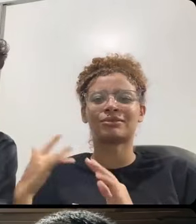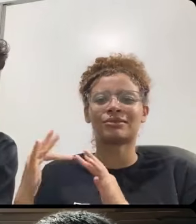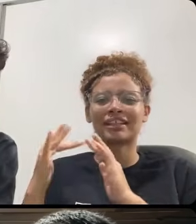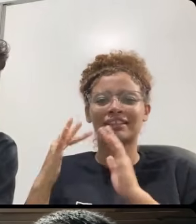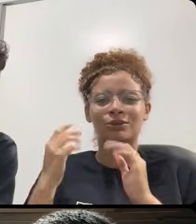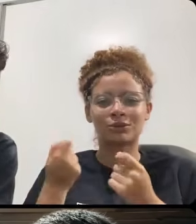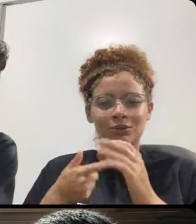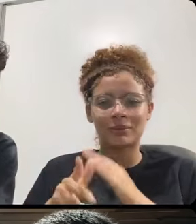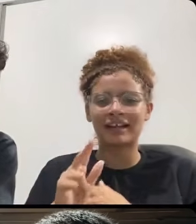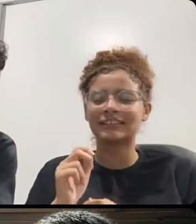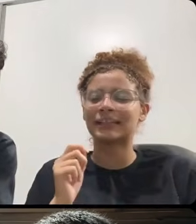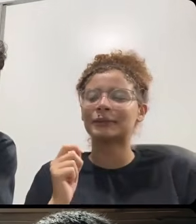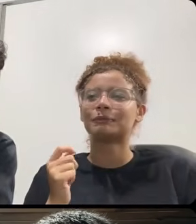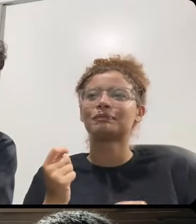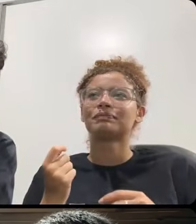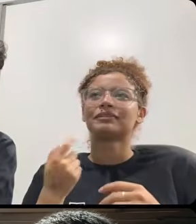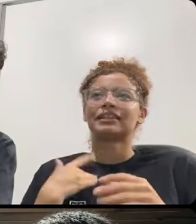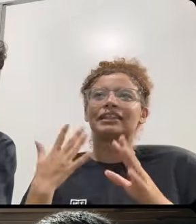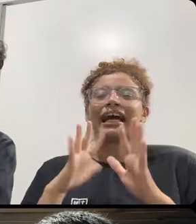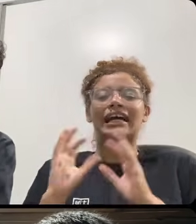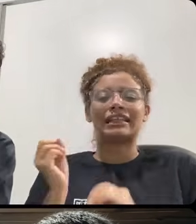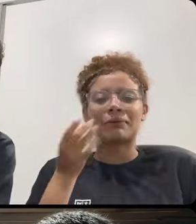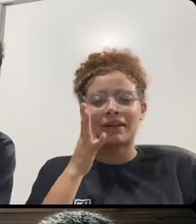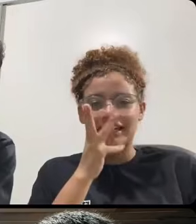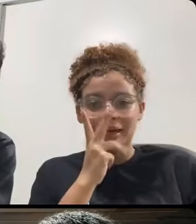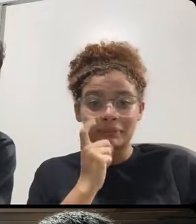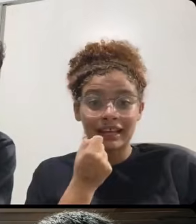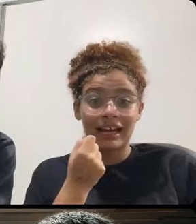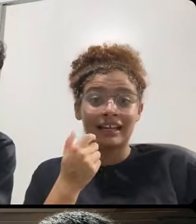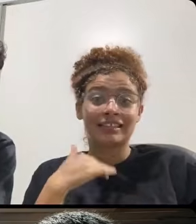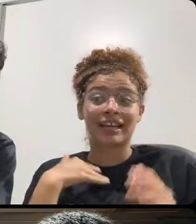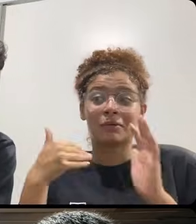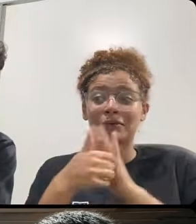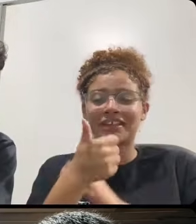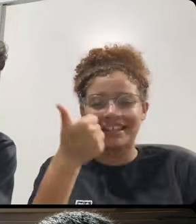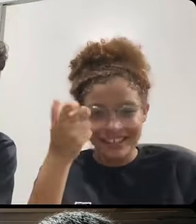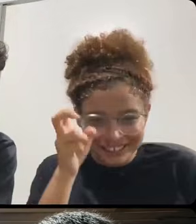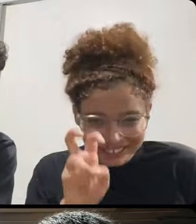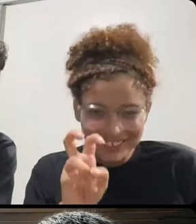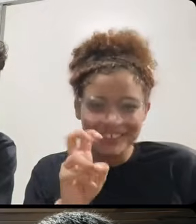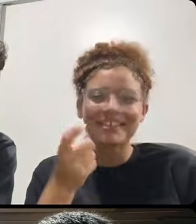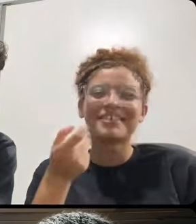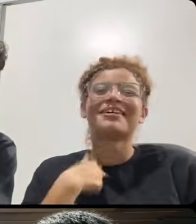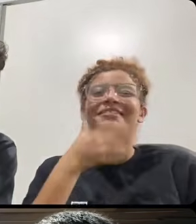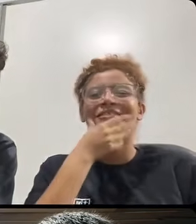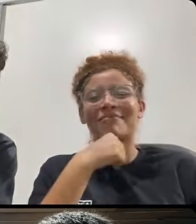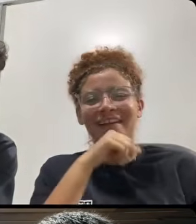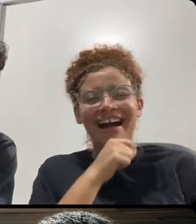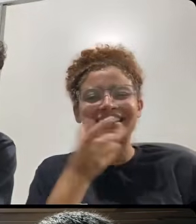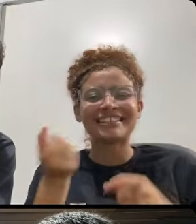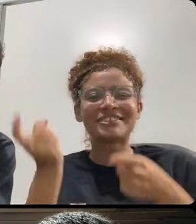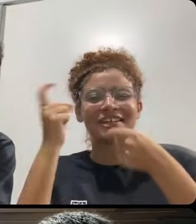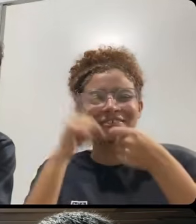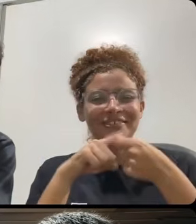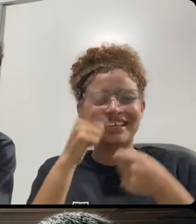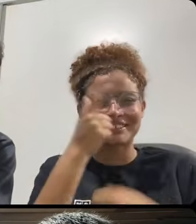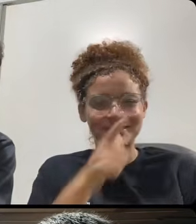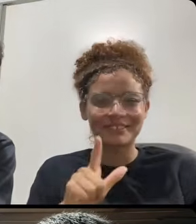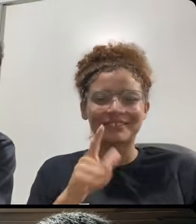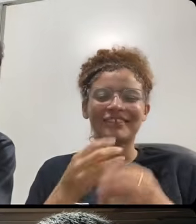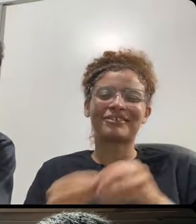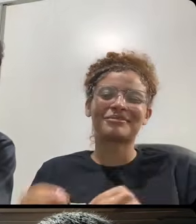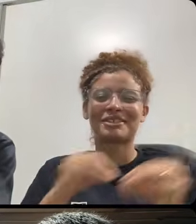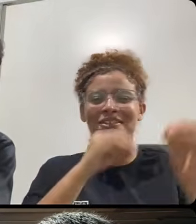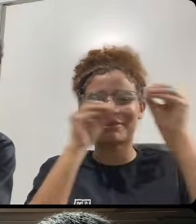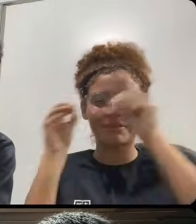diferente, né? Não cresceu junto mais. Tá, demorei a adaptar, e aí com 15, meu pai decidiu que ia voltar